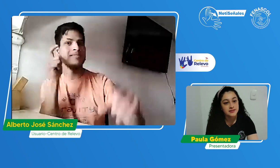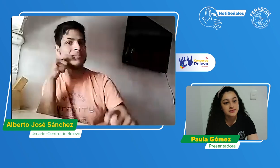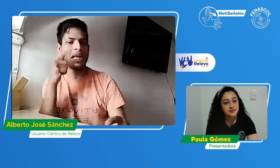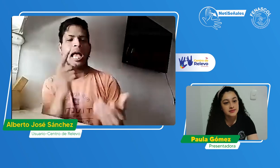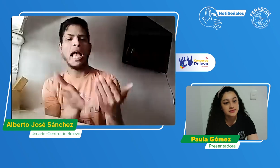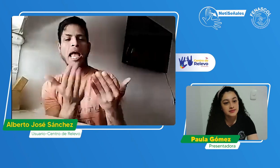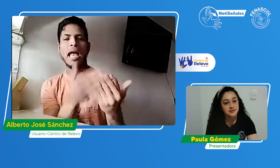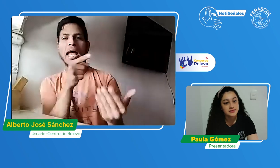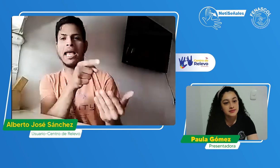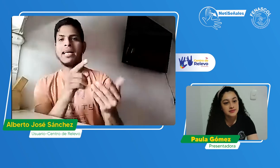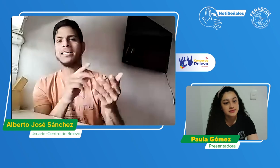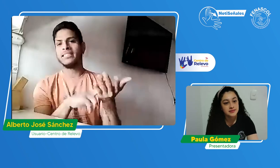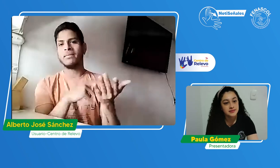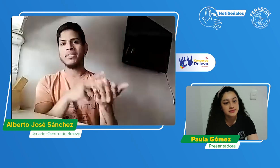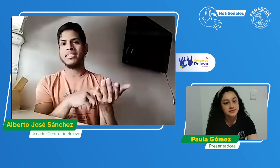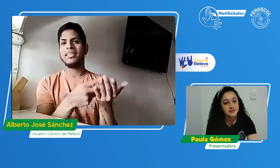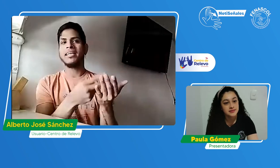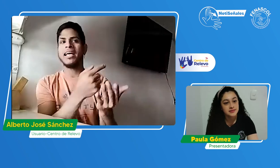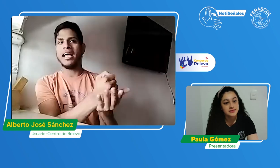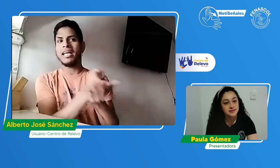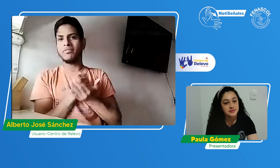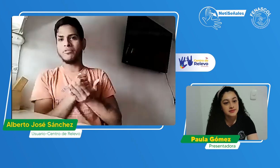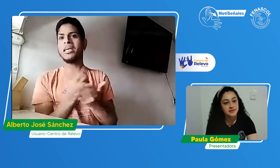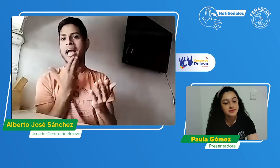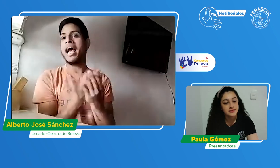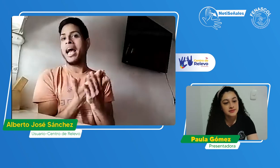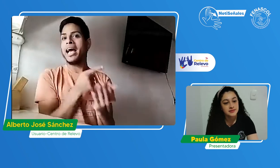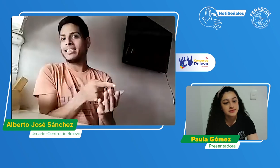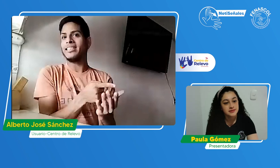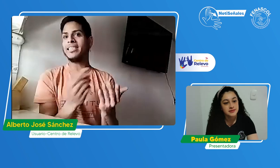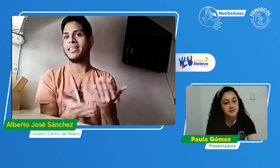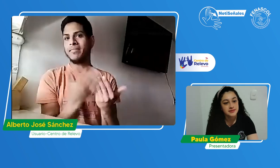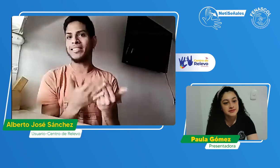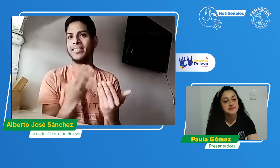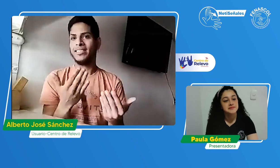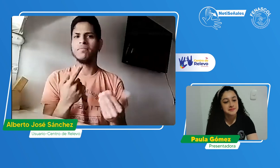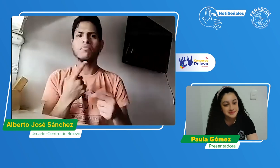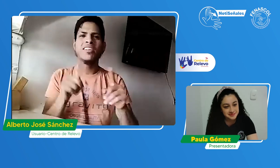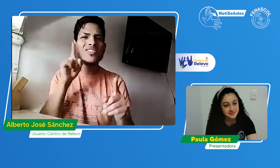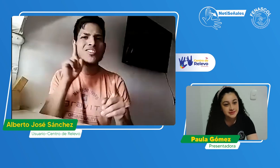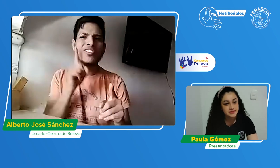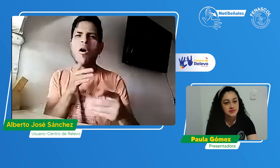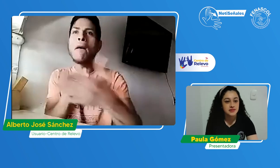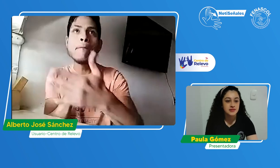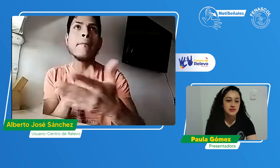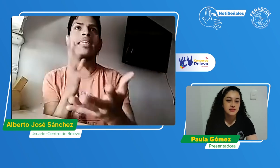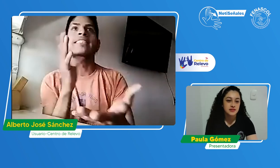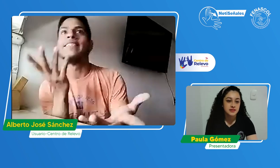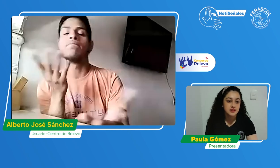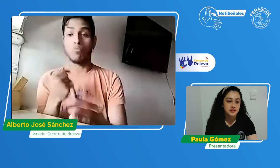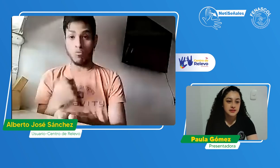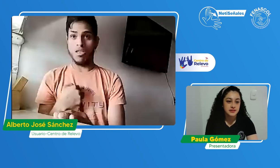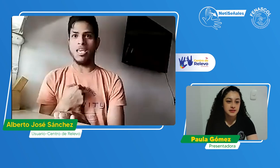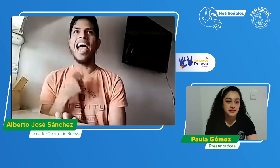de verdad lo agradezco Además porque esas barreras están allí Por ejemplo si yo quisiera oralizar